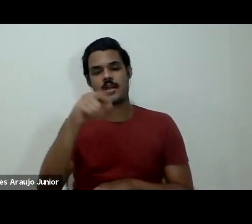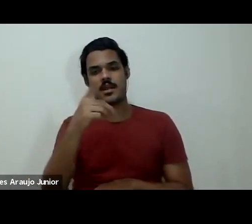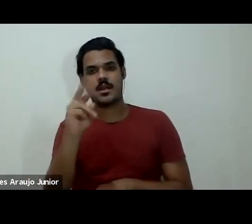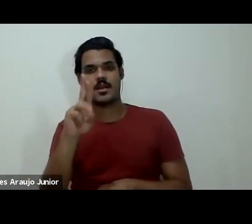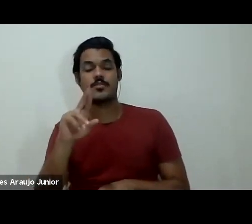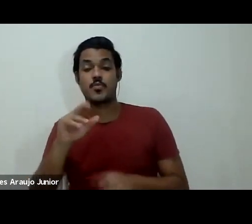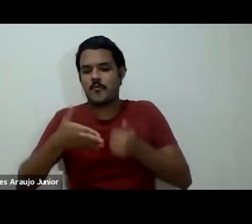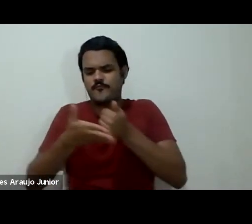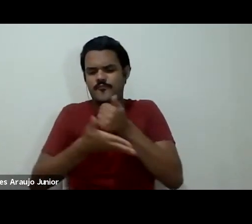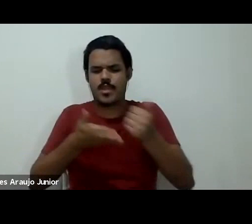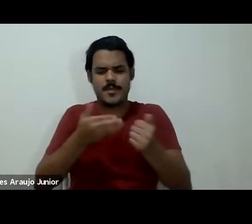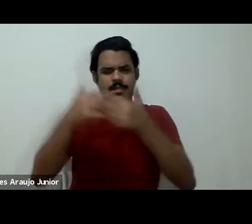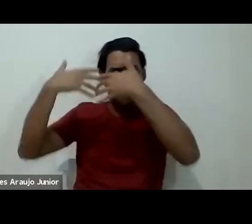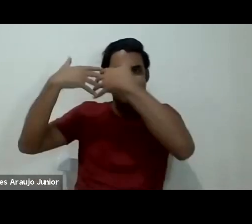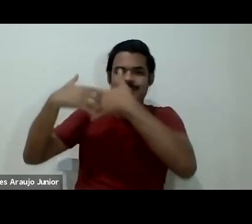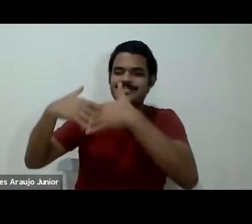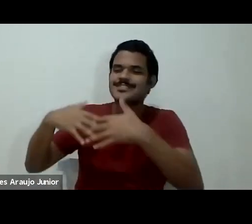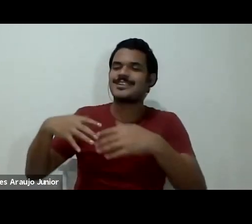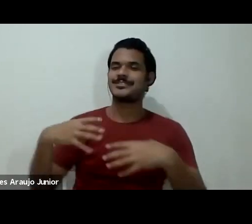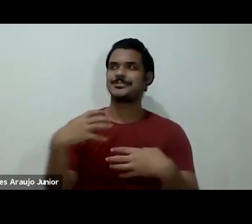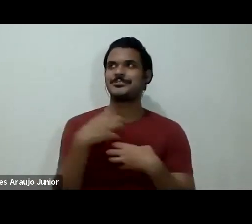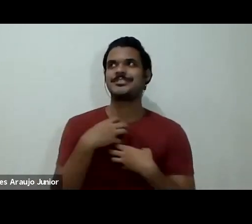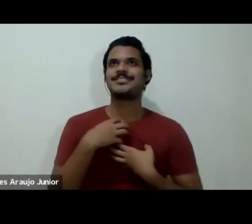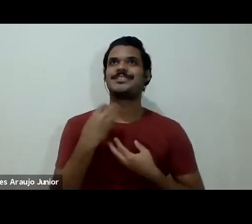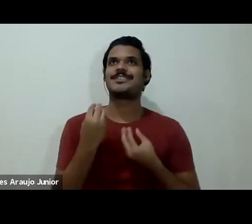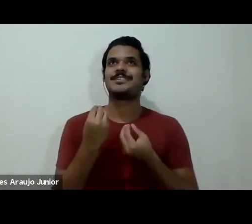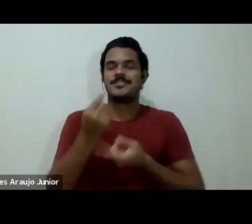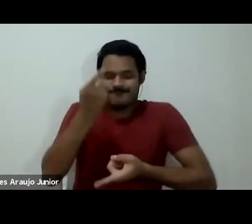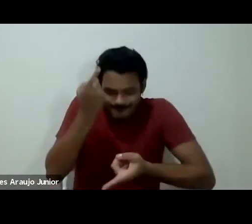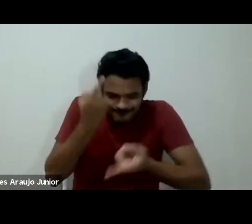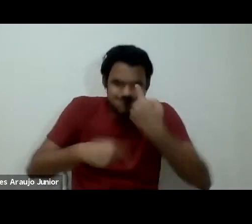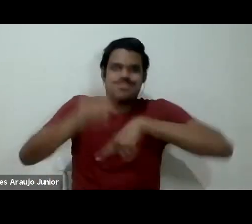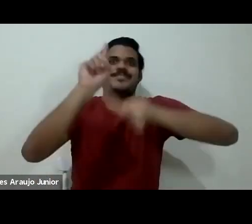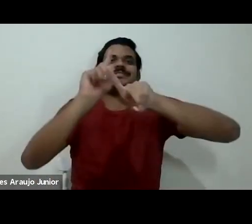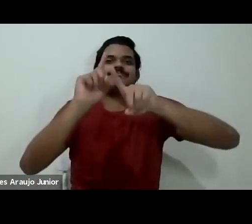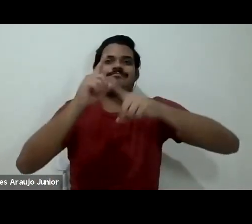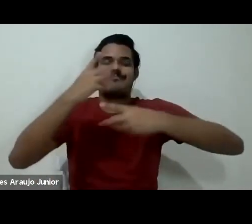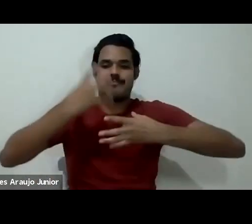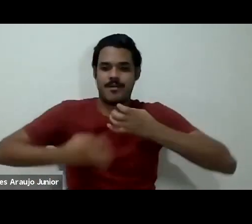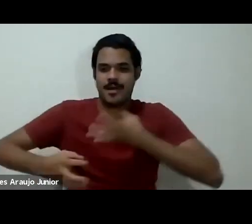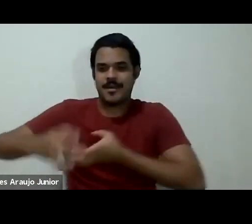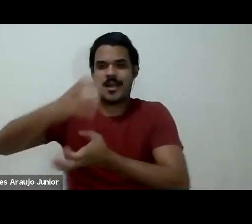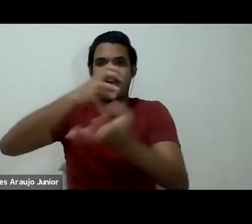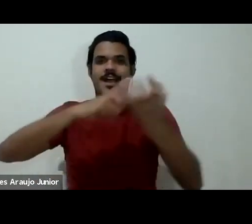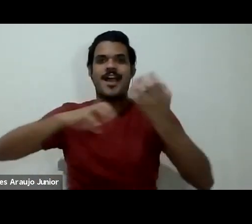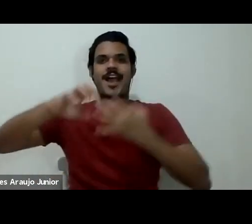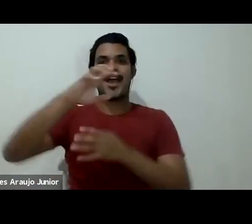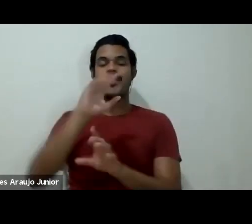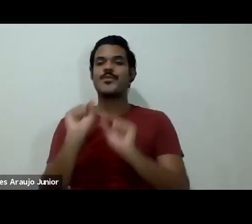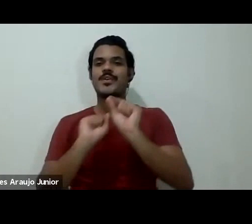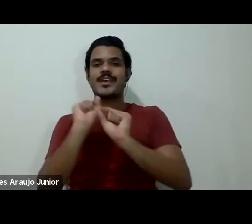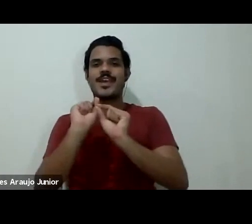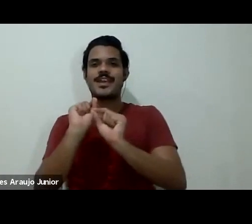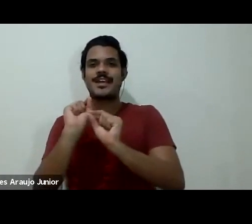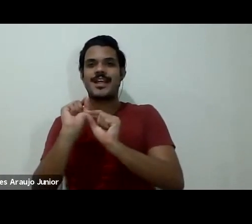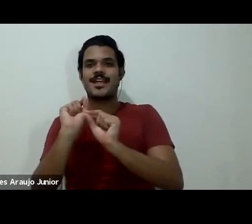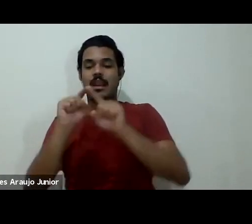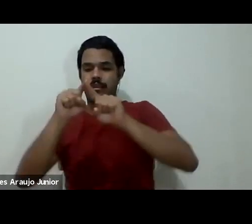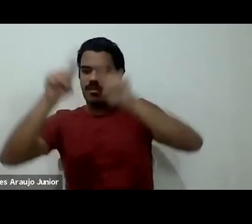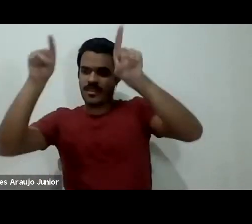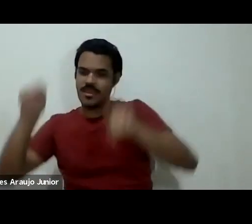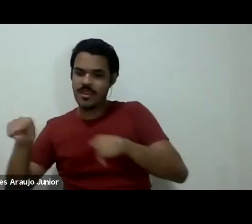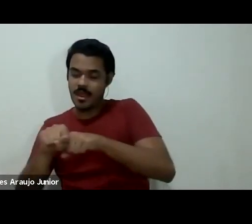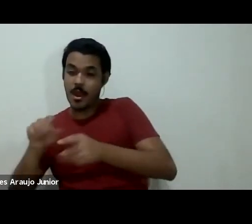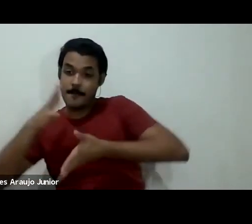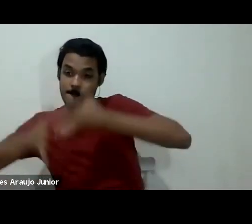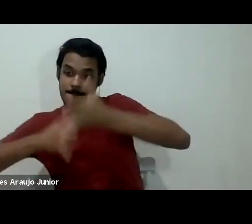reflexão. A sensação é que tem uma revolução acontecendo ali no quadrinho das Libras. Ele